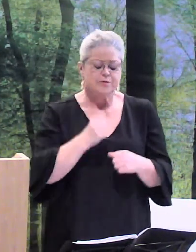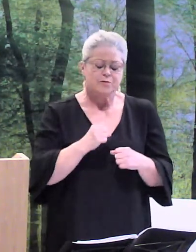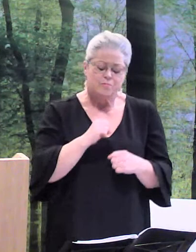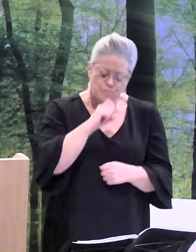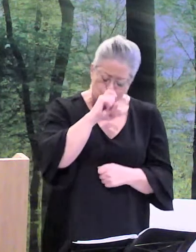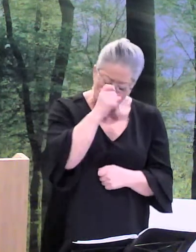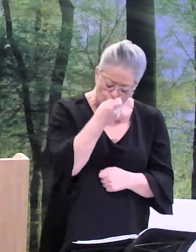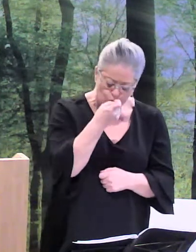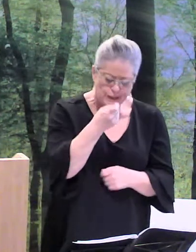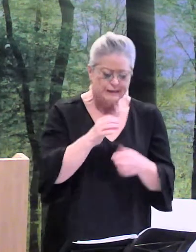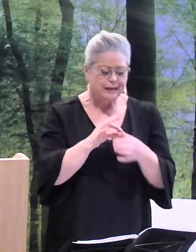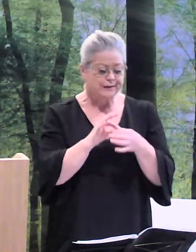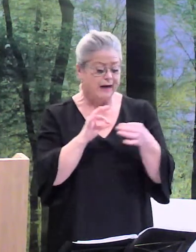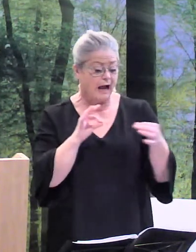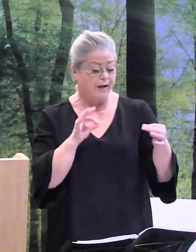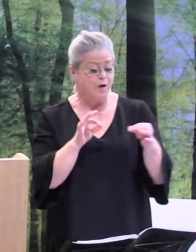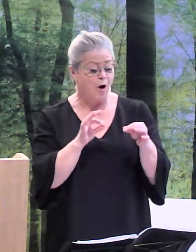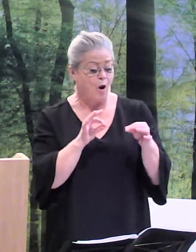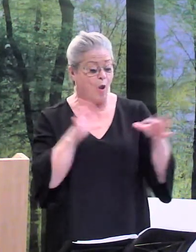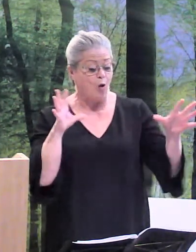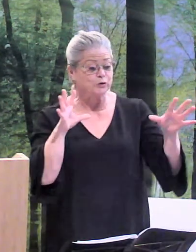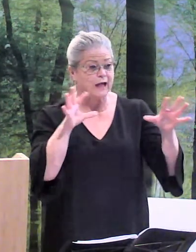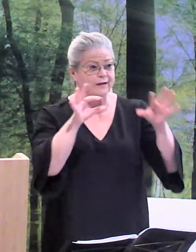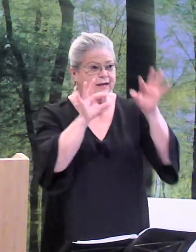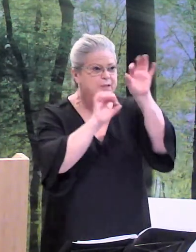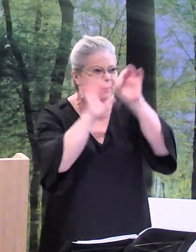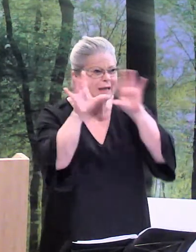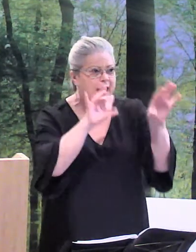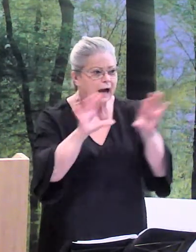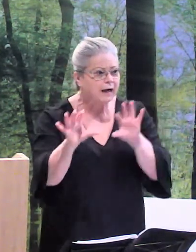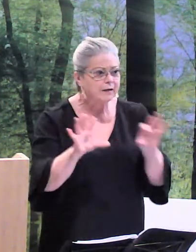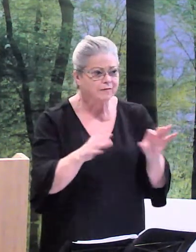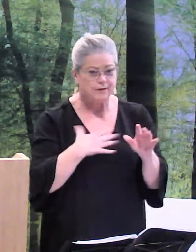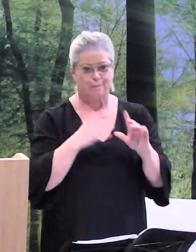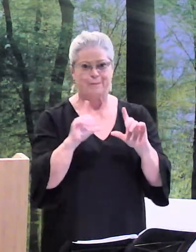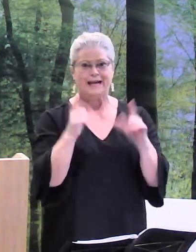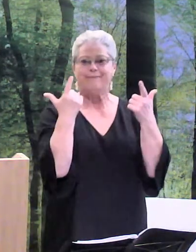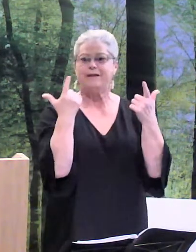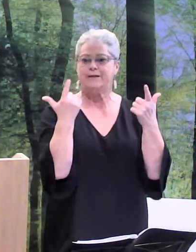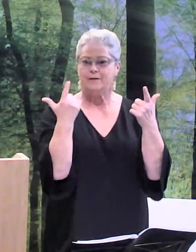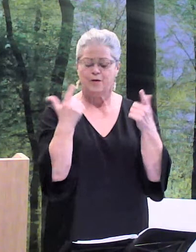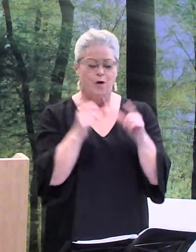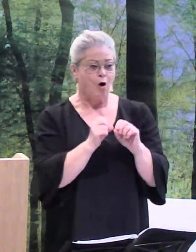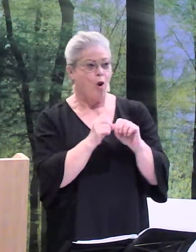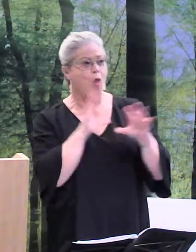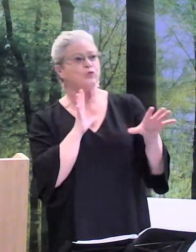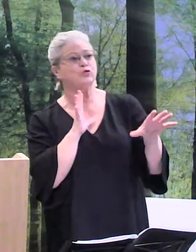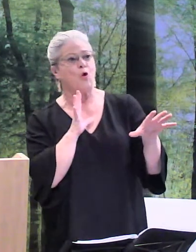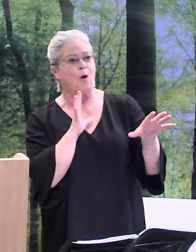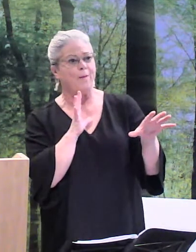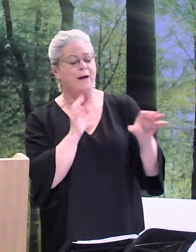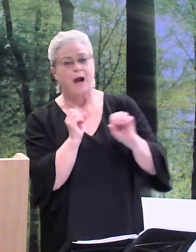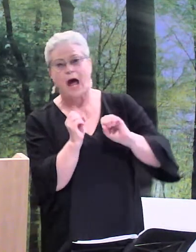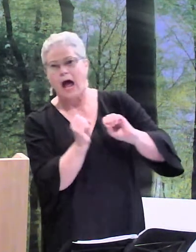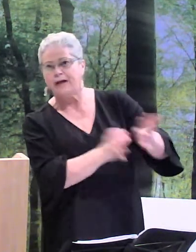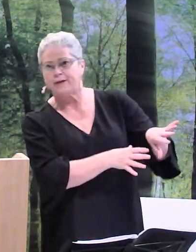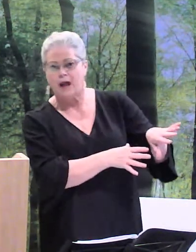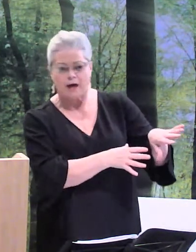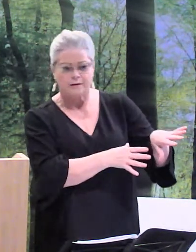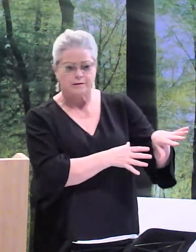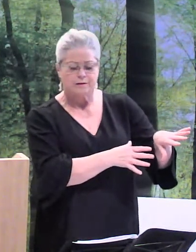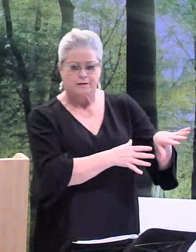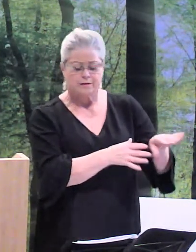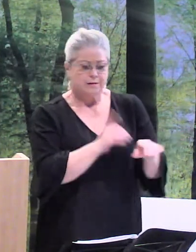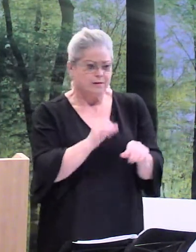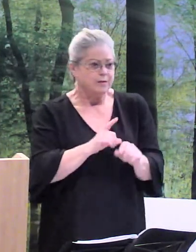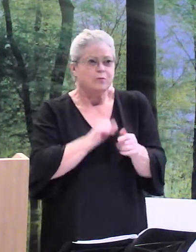moeizaam de draden losmaken uit een spinrag der belevenissen. Loskomen en achterlaten